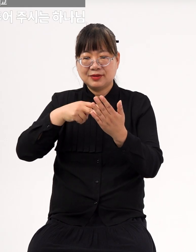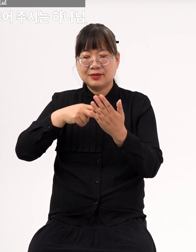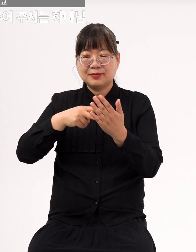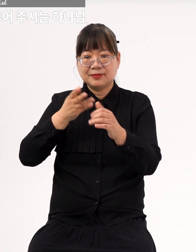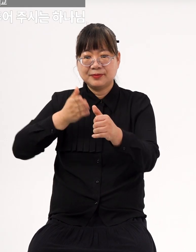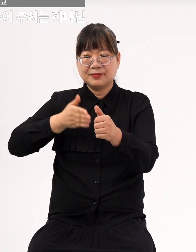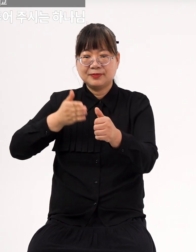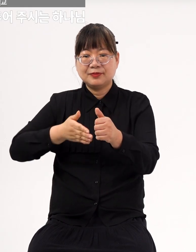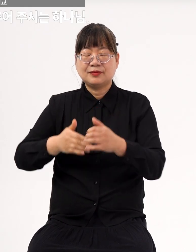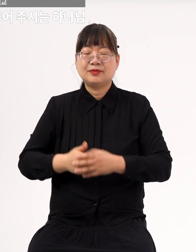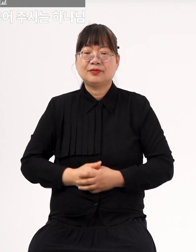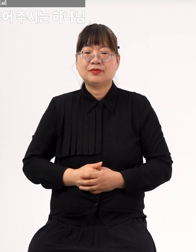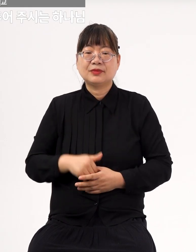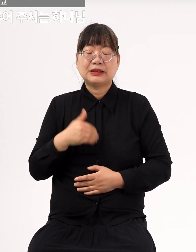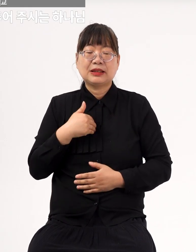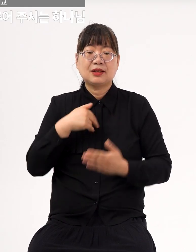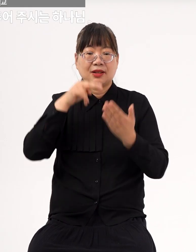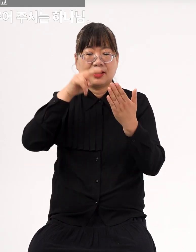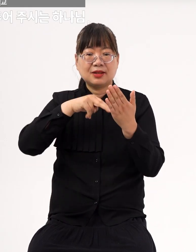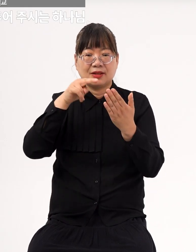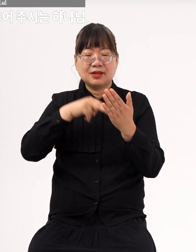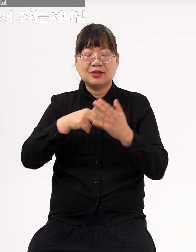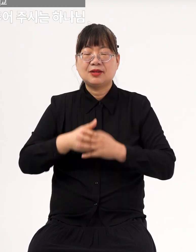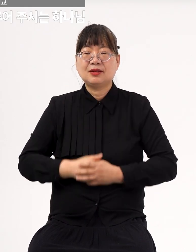지나갑시다. 31절 제가 읽겠습니다.